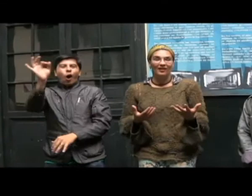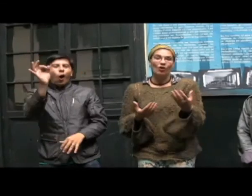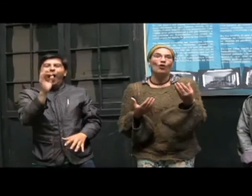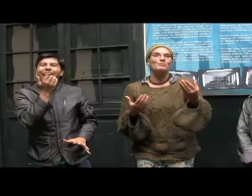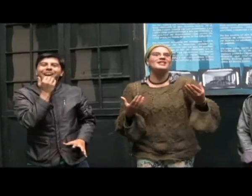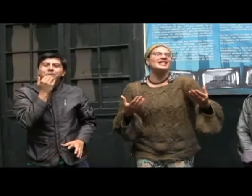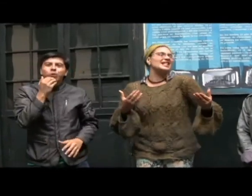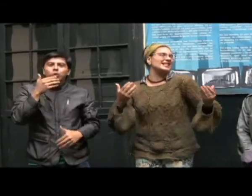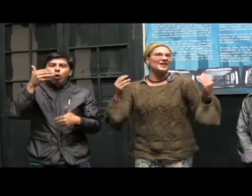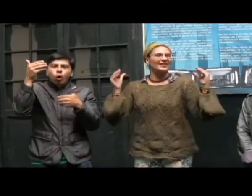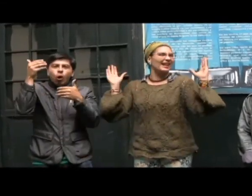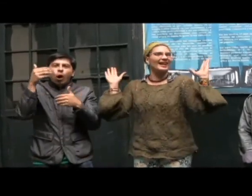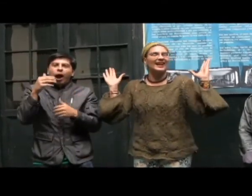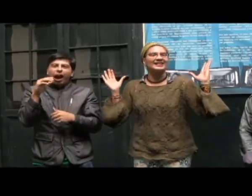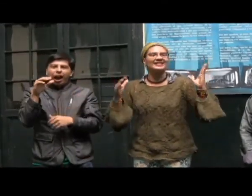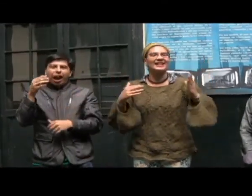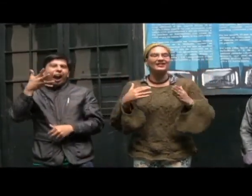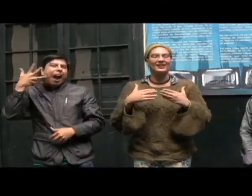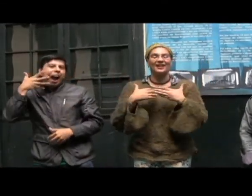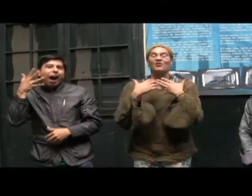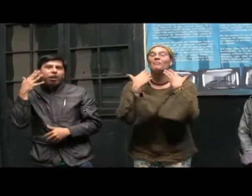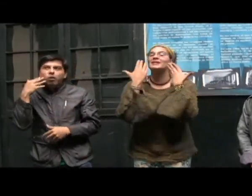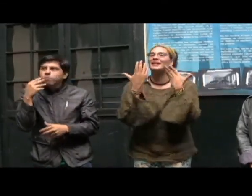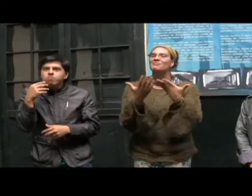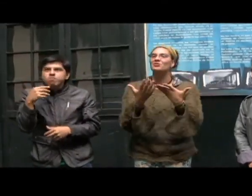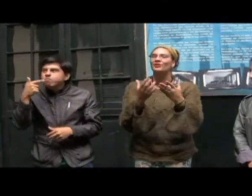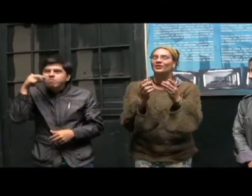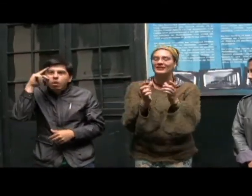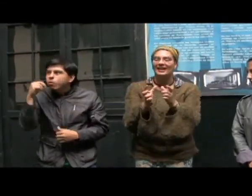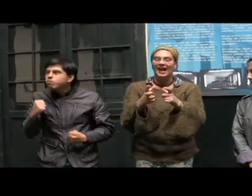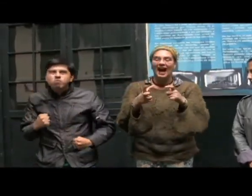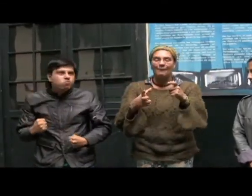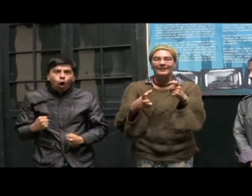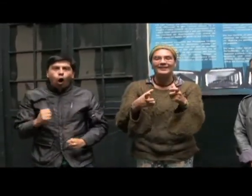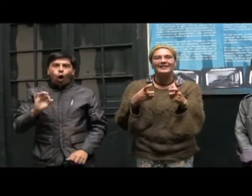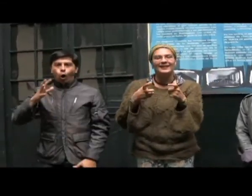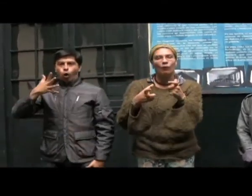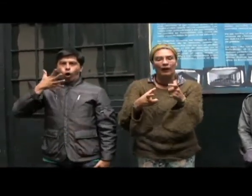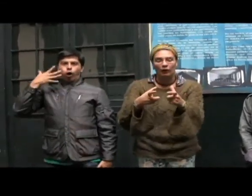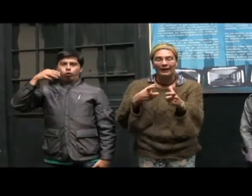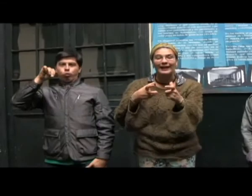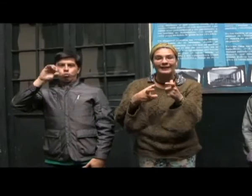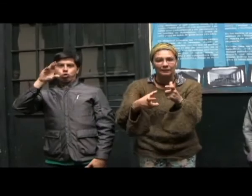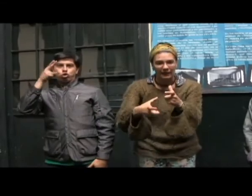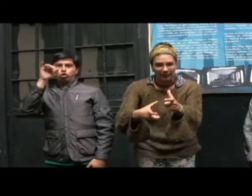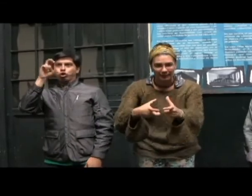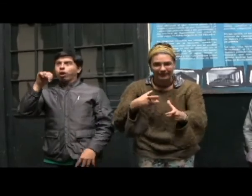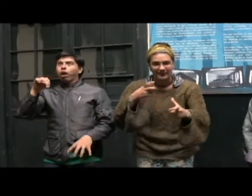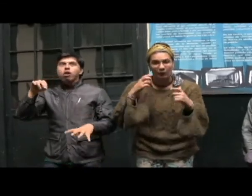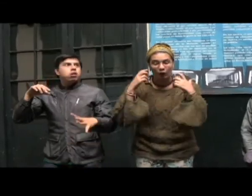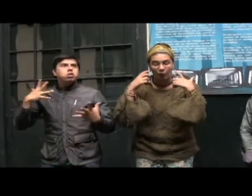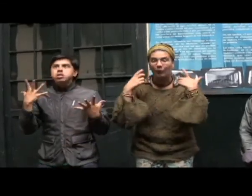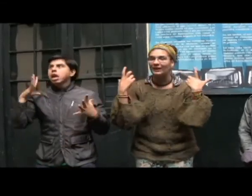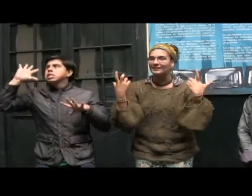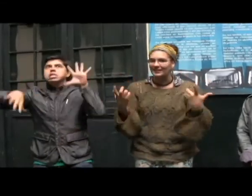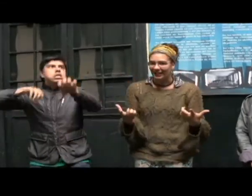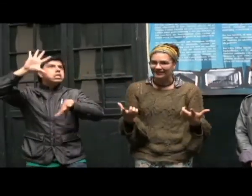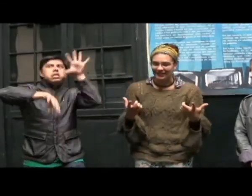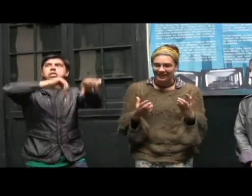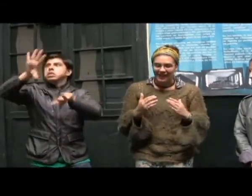o con Michín que se van de la casa queriendo comerse el mundo. Entonces, a partir de ese juego de la rima, a partir de ese juego como de la enseñanza,